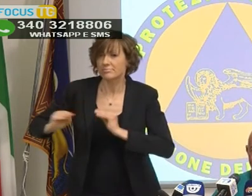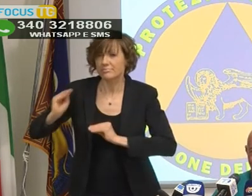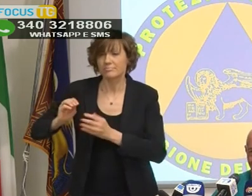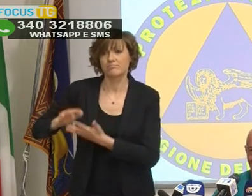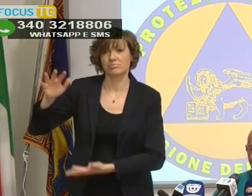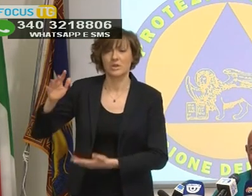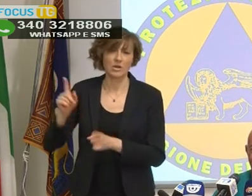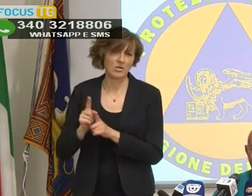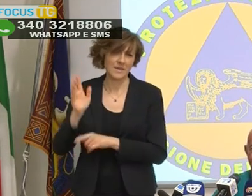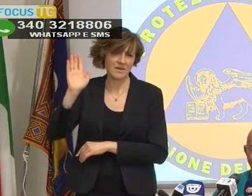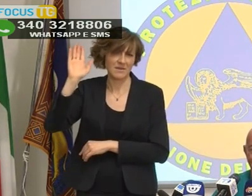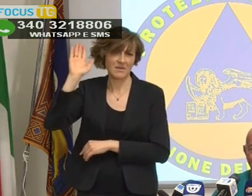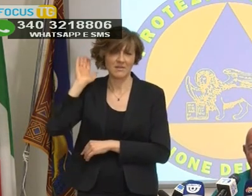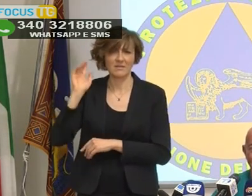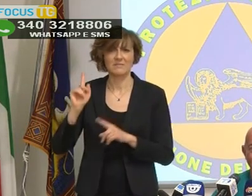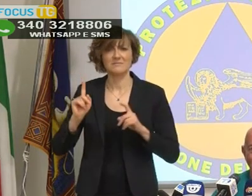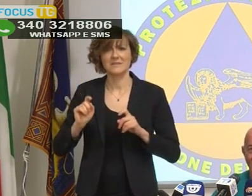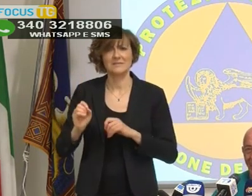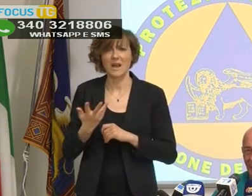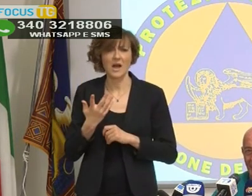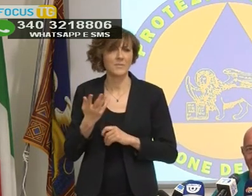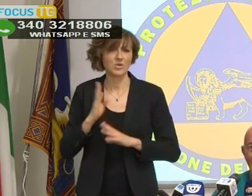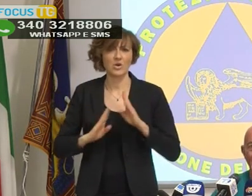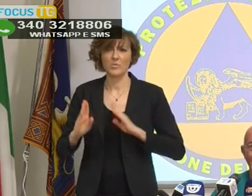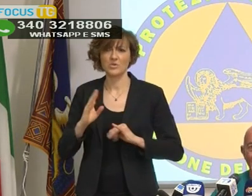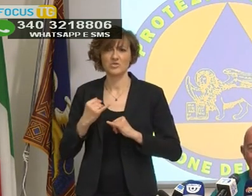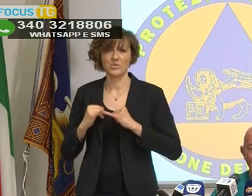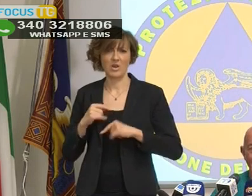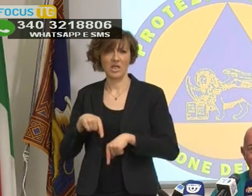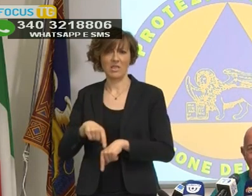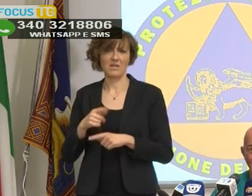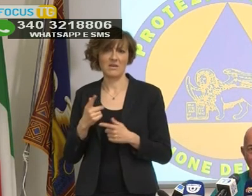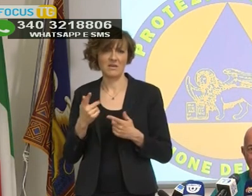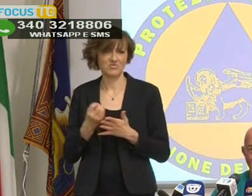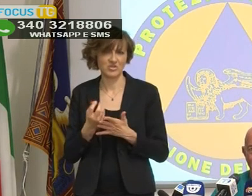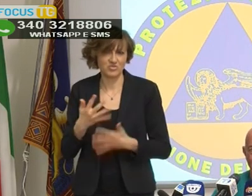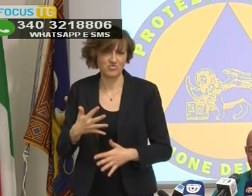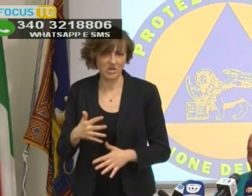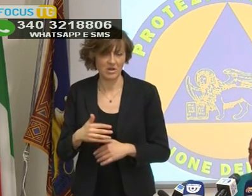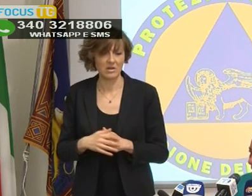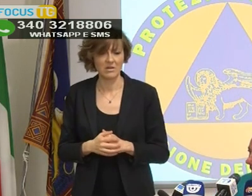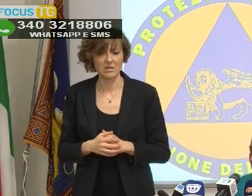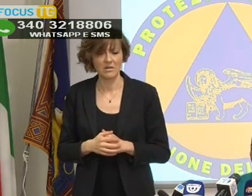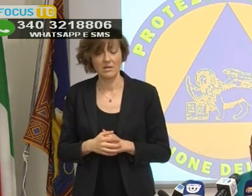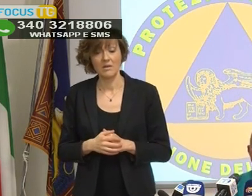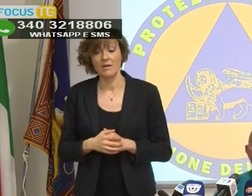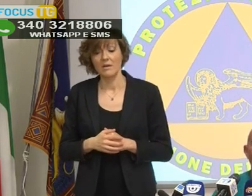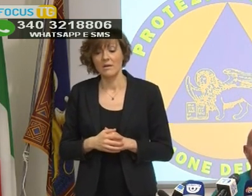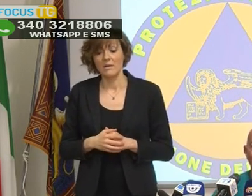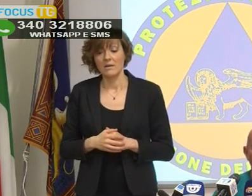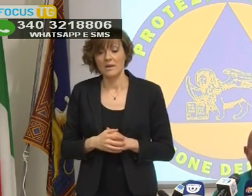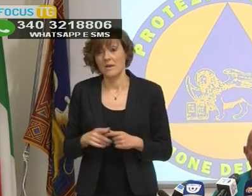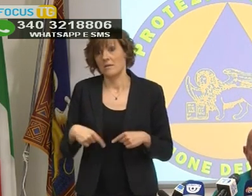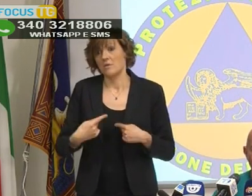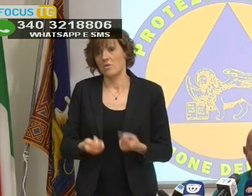come è successo, vi ricordate, con il test rapido in biologia molecolare che abbiamo messo in Veneto